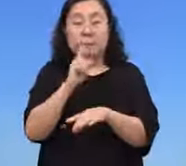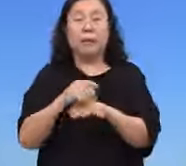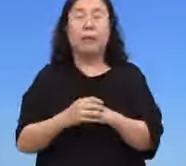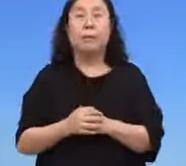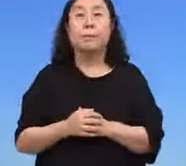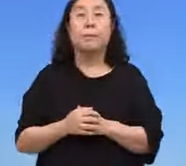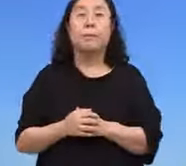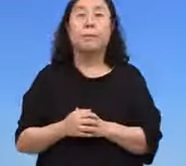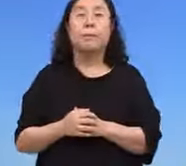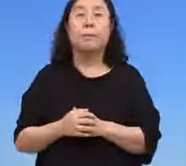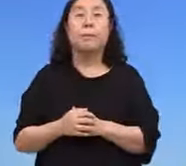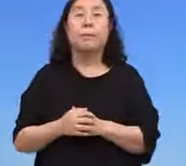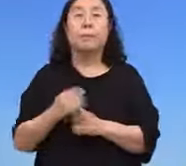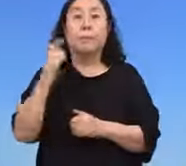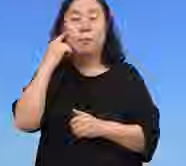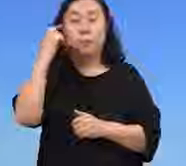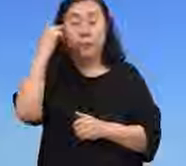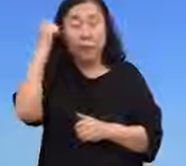말을 했습니다.